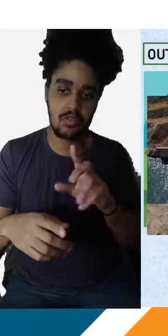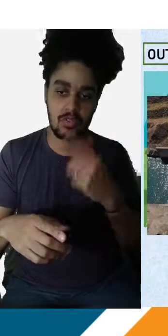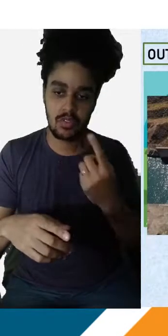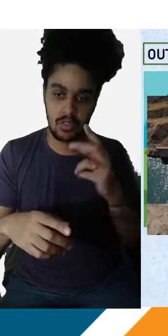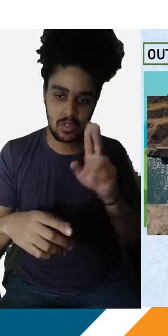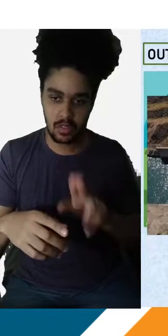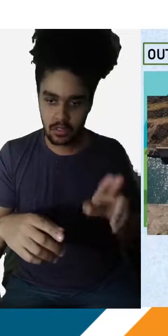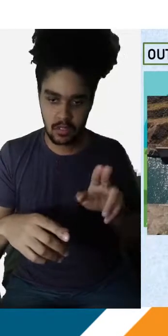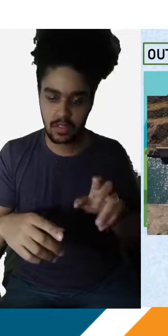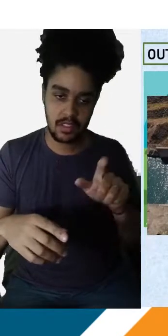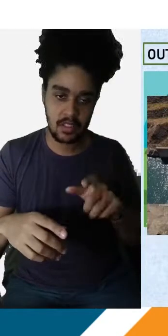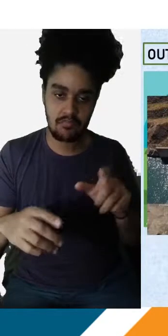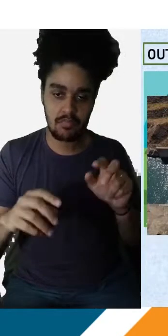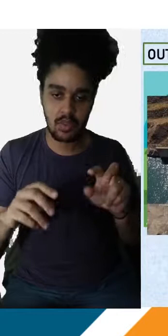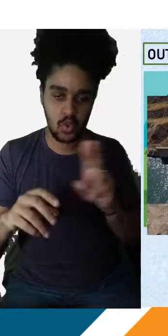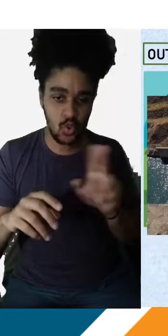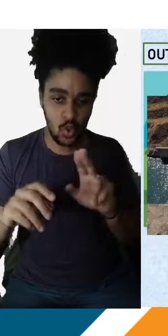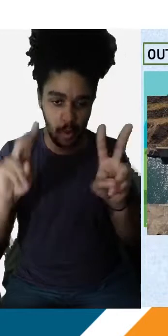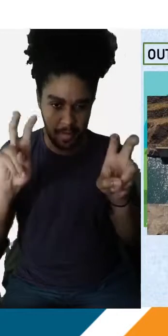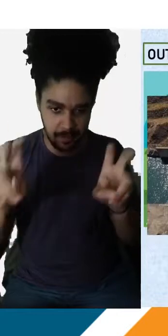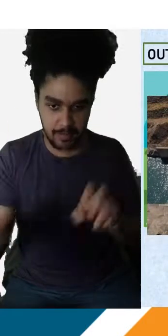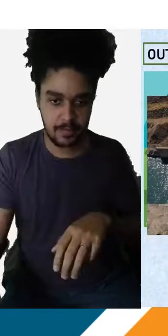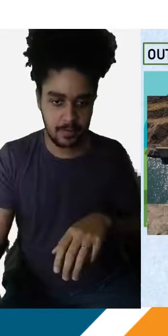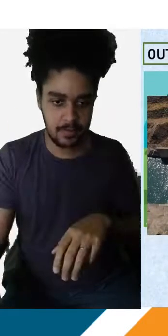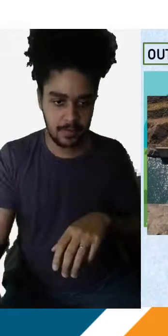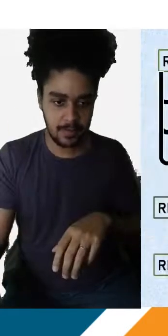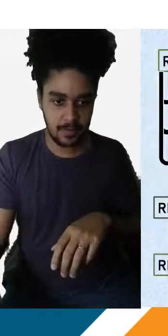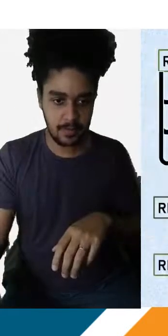vezes esses termos. E vocês podem deparar na prova, beleza?